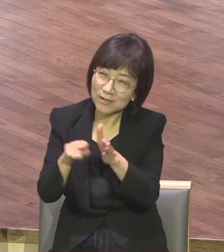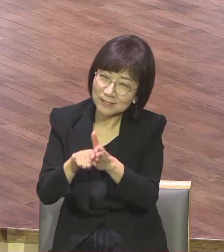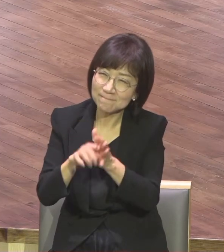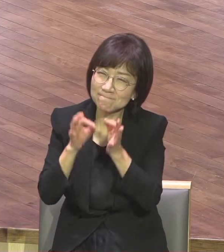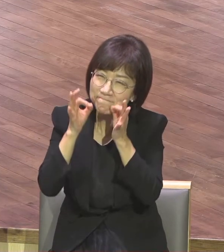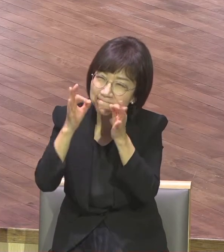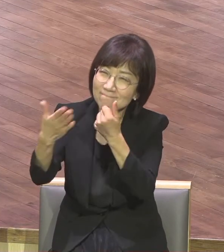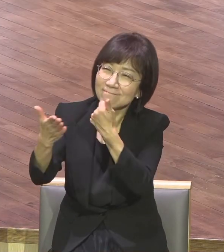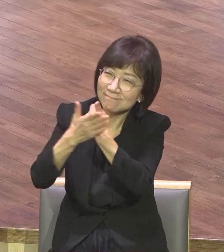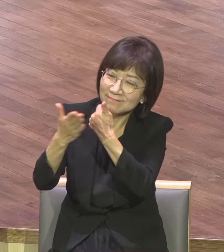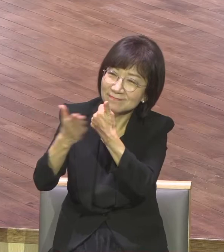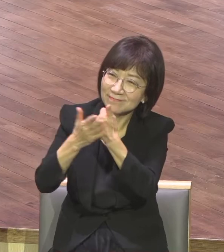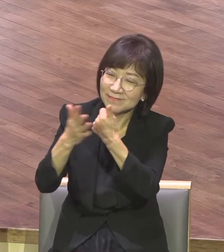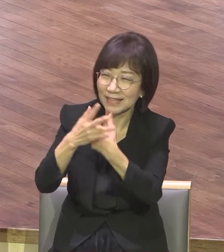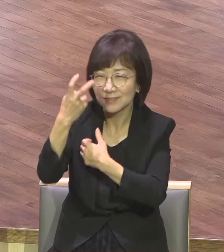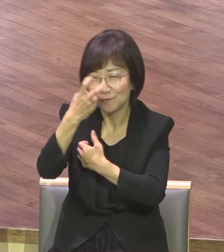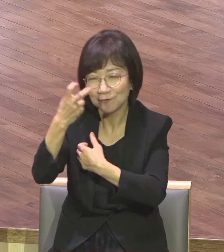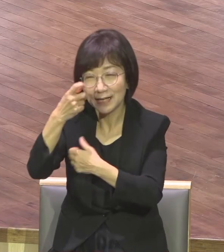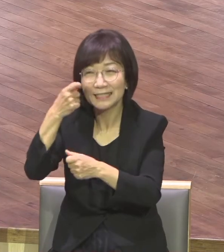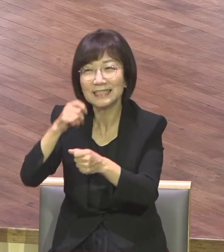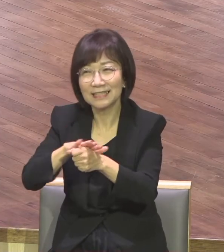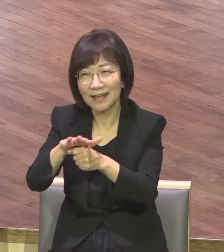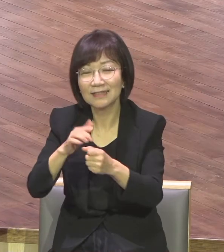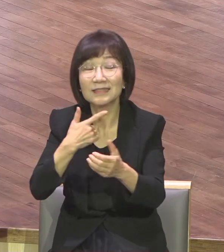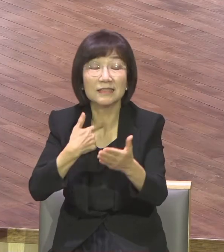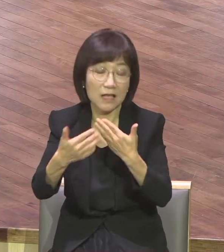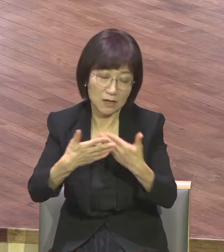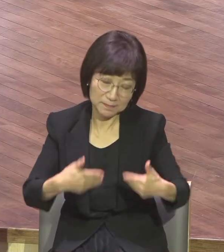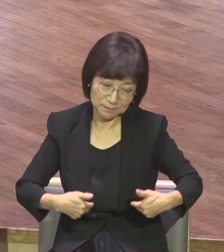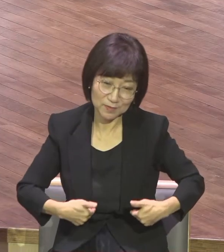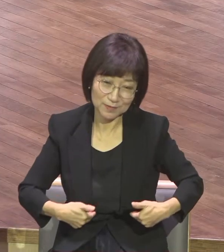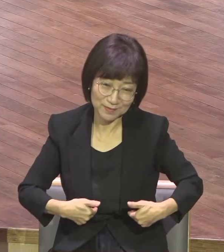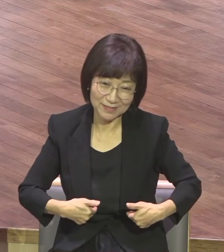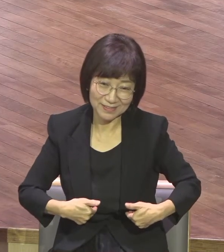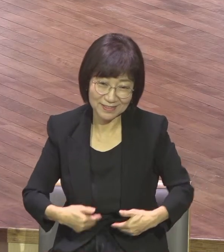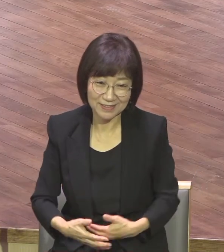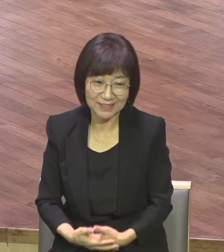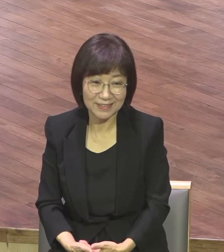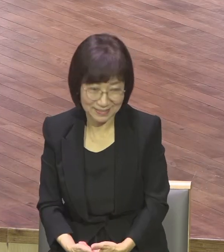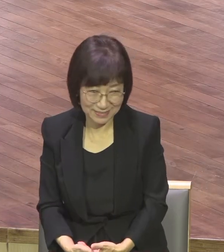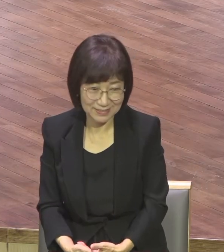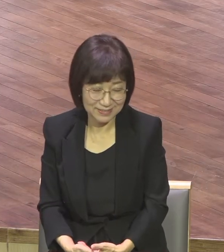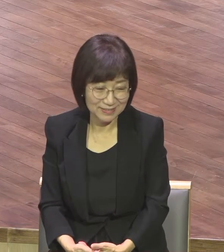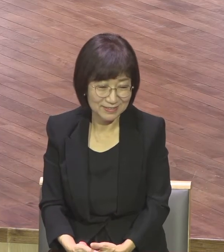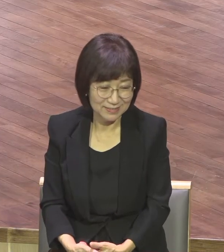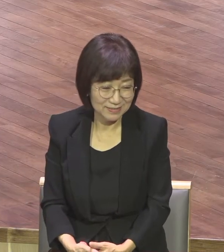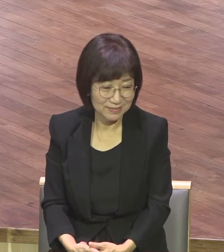성실하신지, 얼마나 인자하신지, 이걸 체험해야 돼. 얼마나 인자하신지.